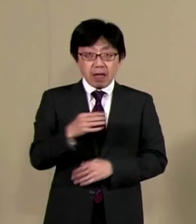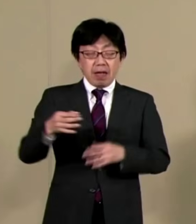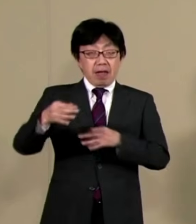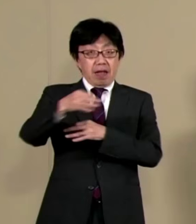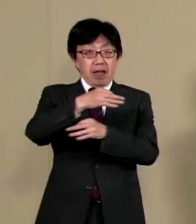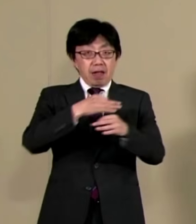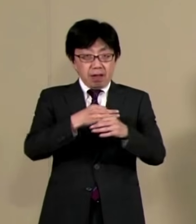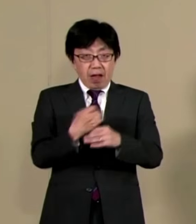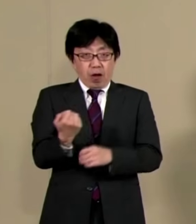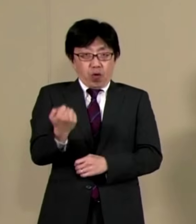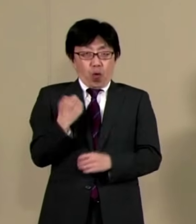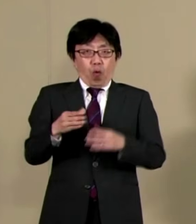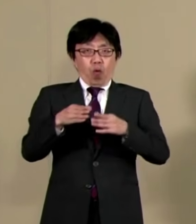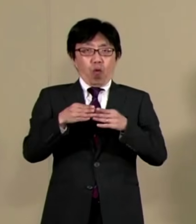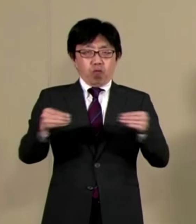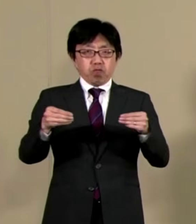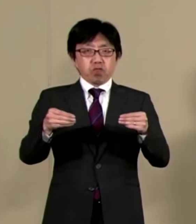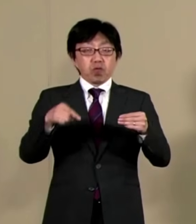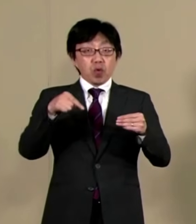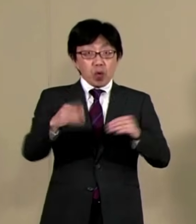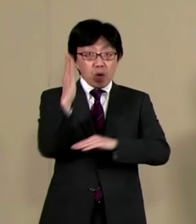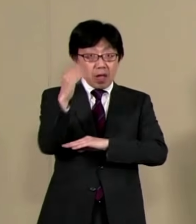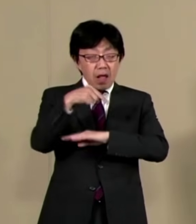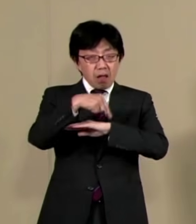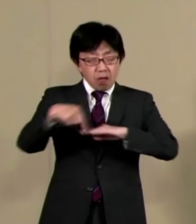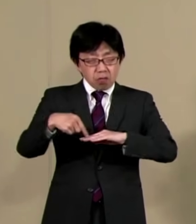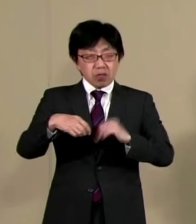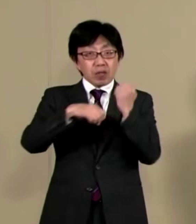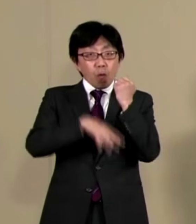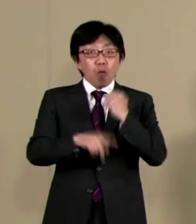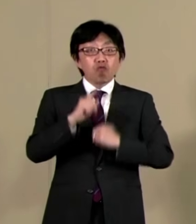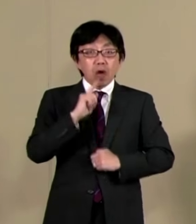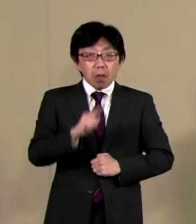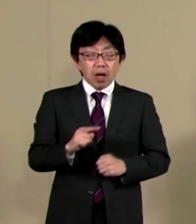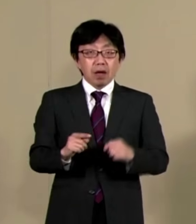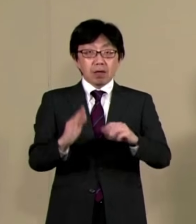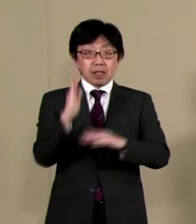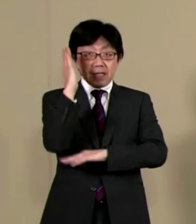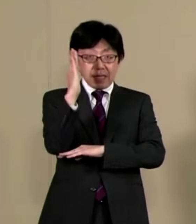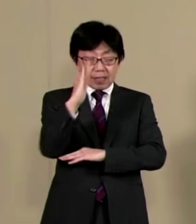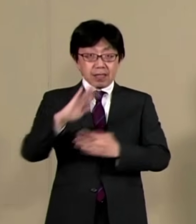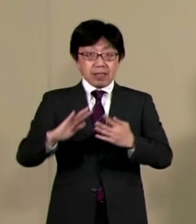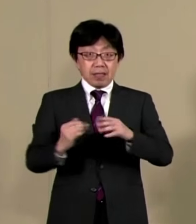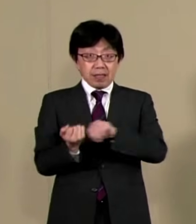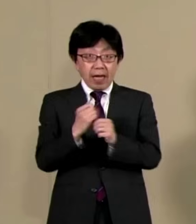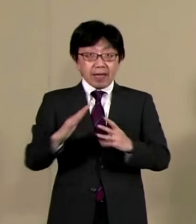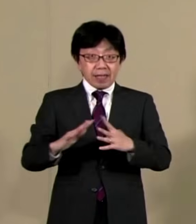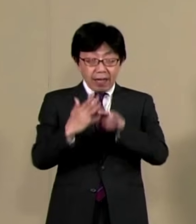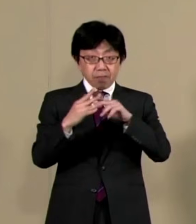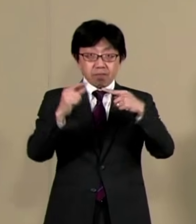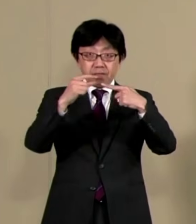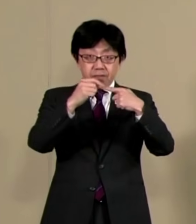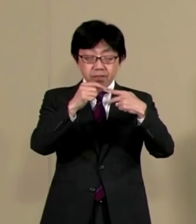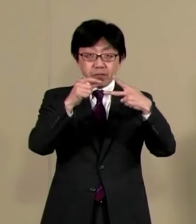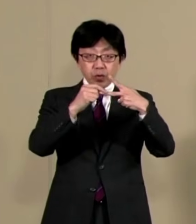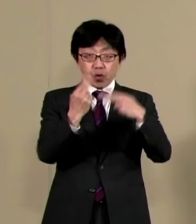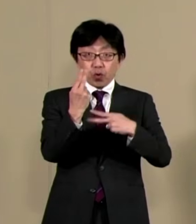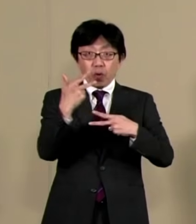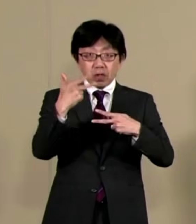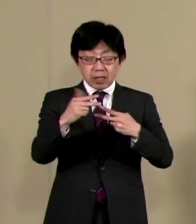ですそのための政策の基本方針として政治再建都市開発